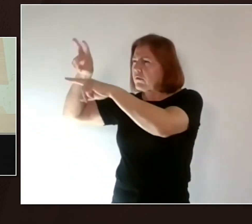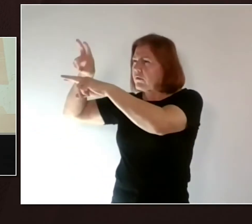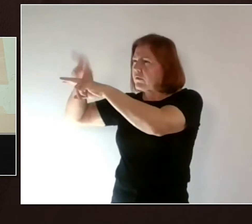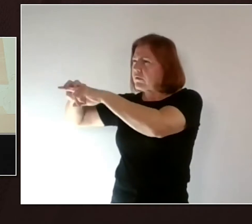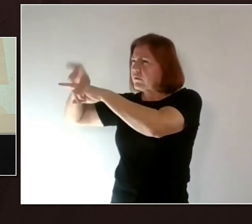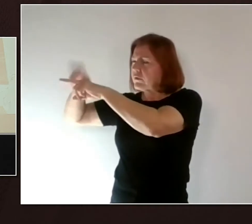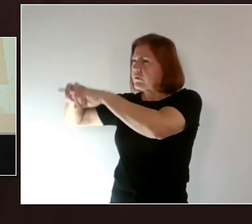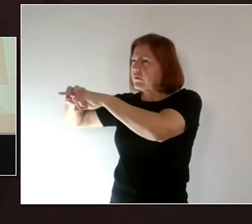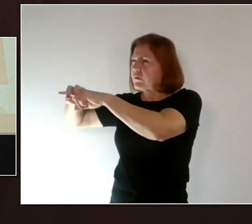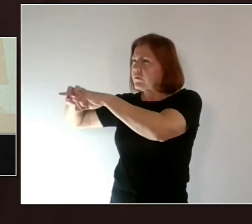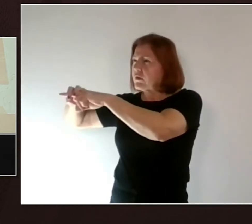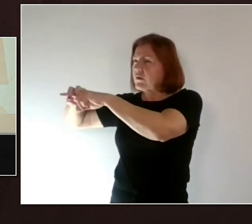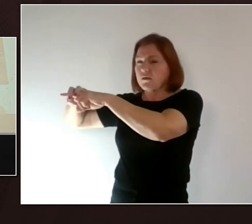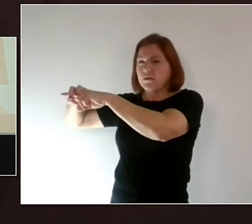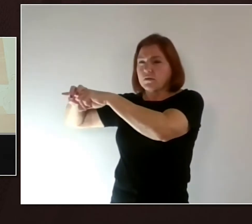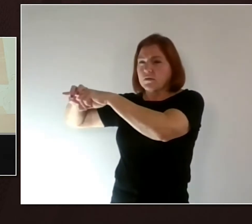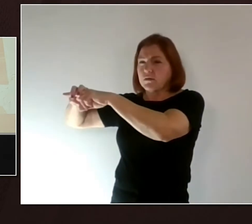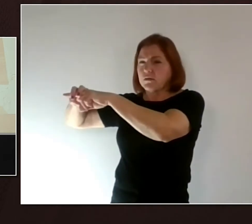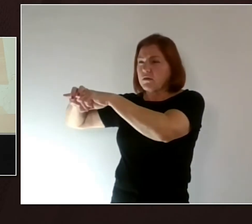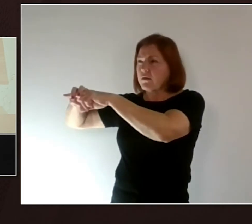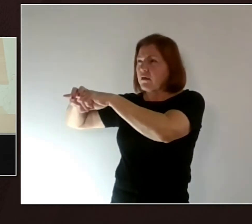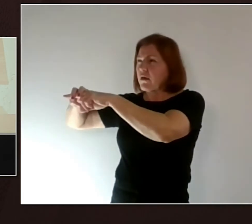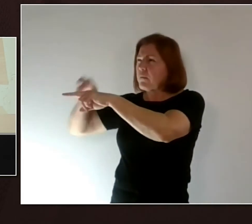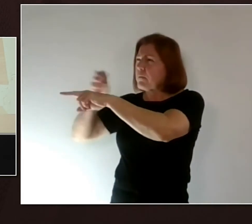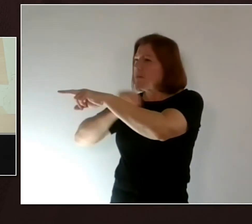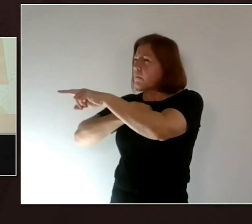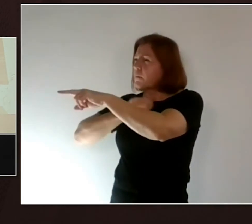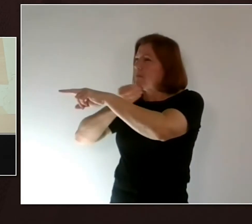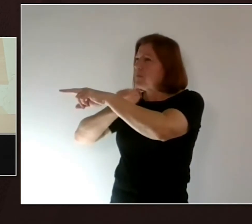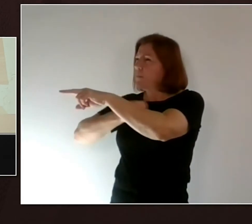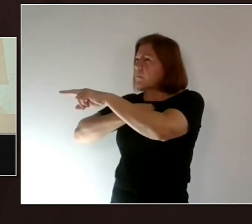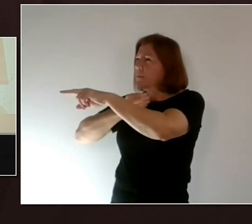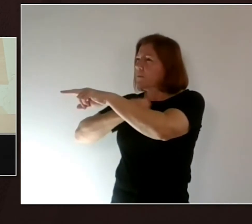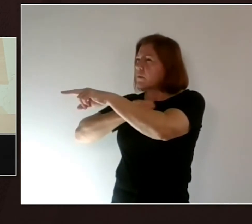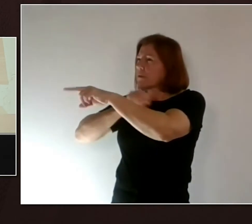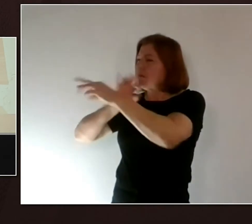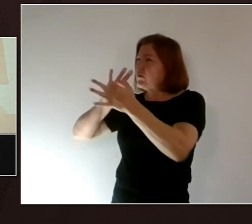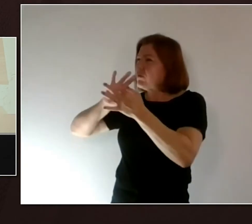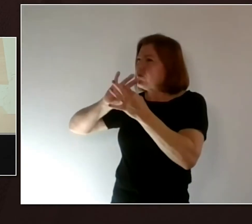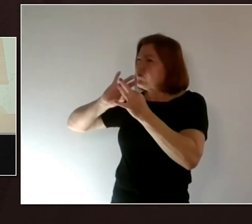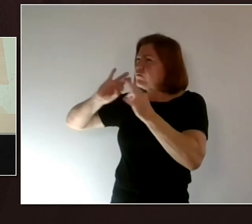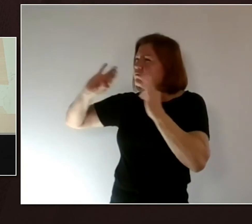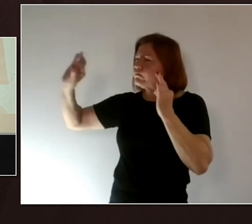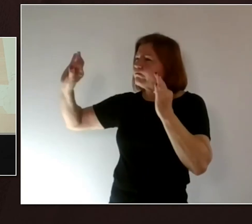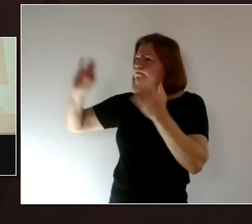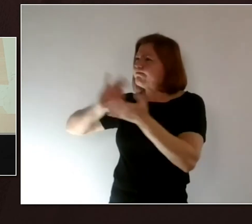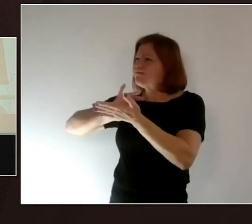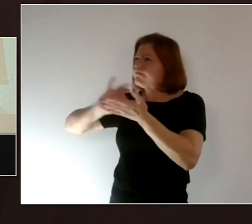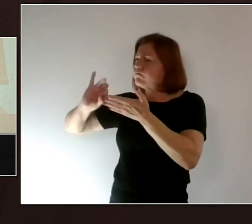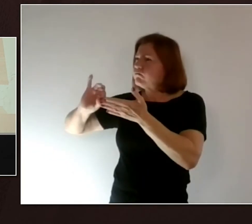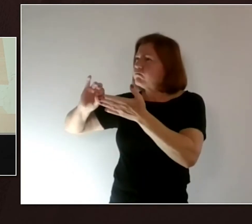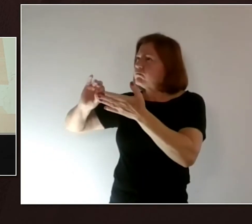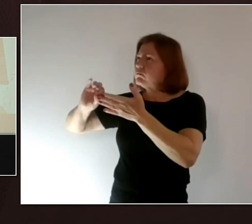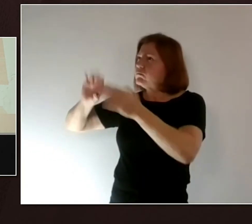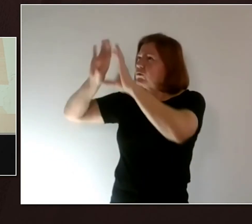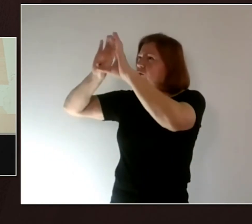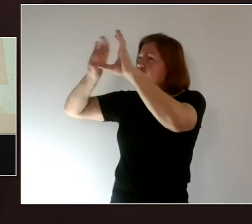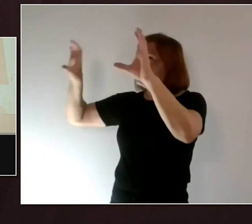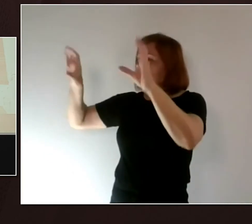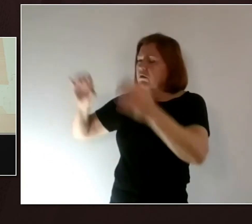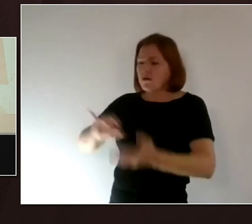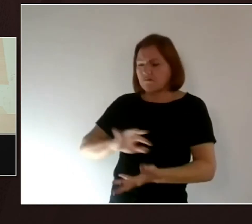de cuja presença fugiram a terra e o céu, e não se achou lugar